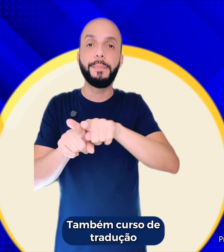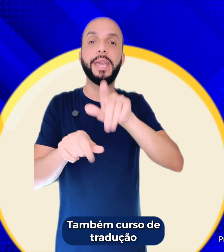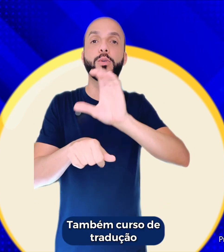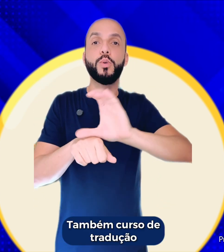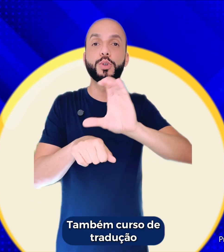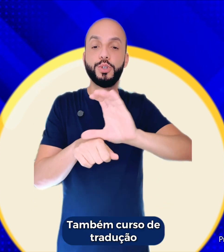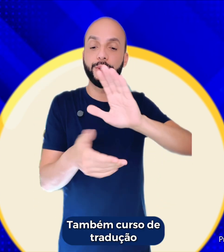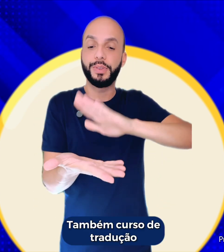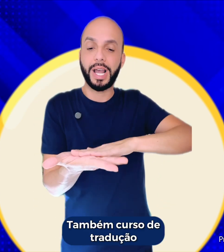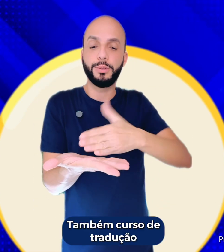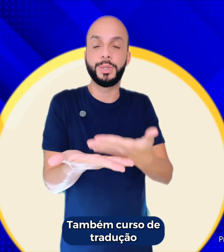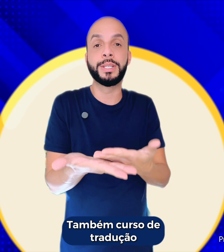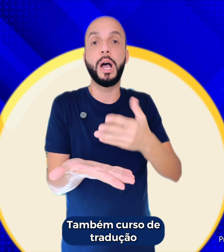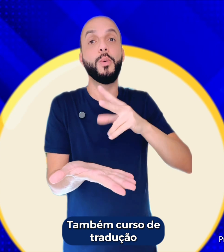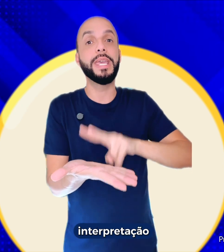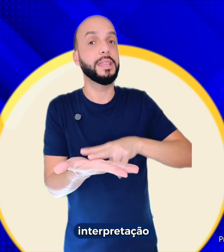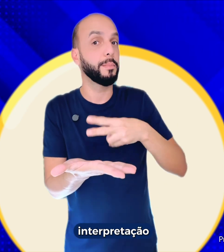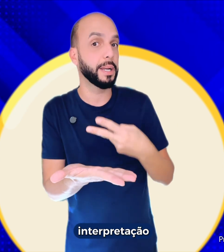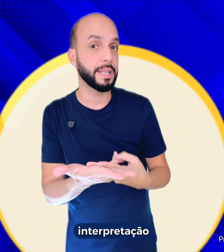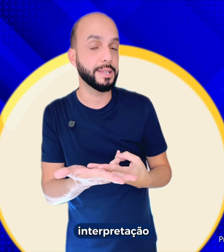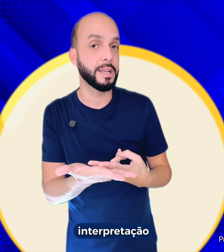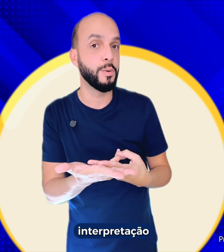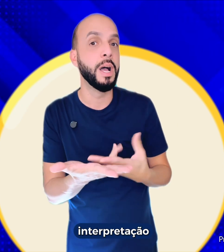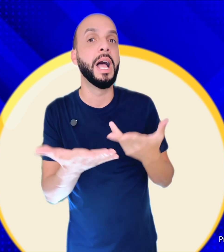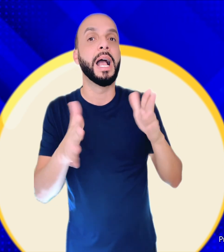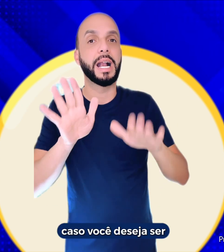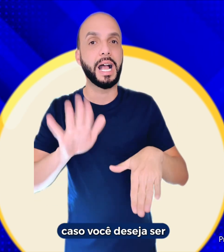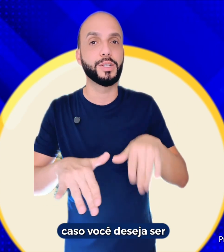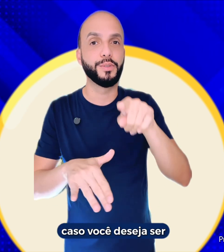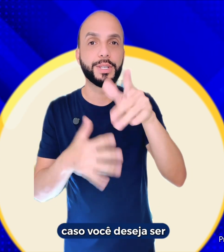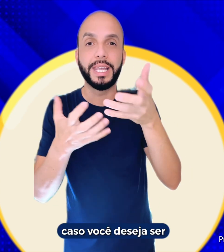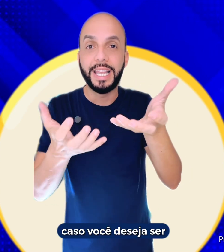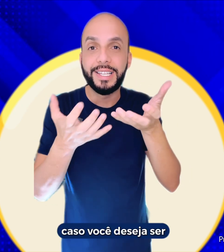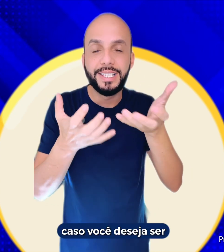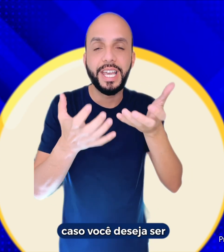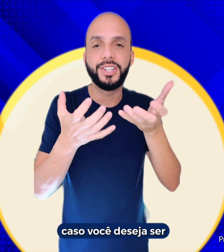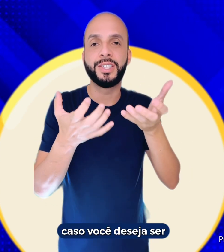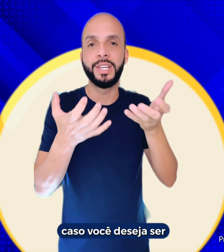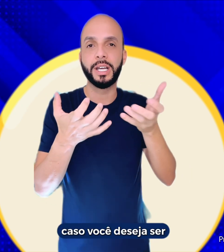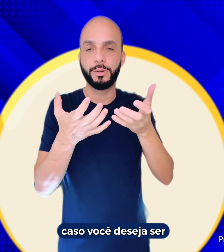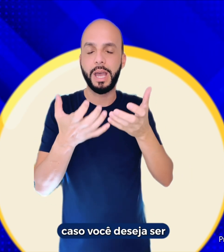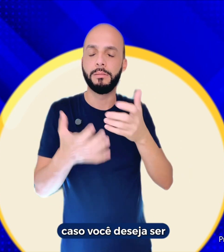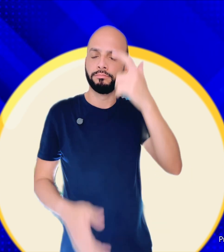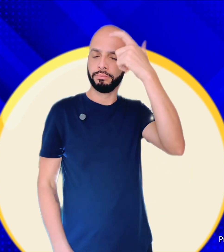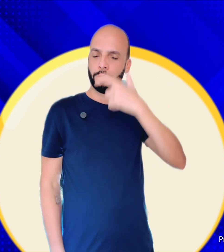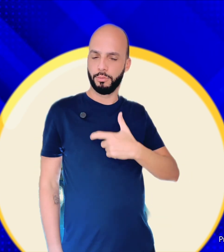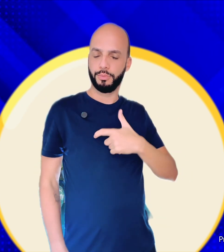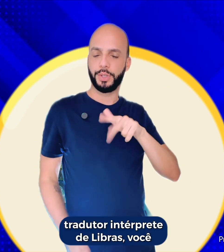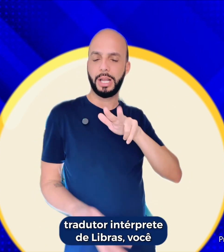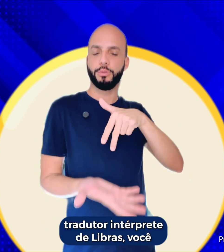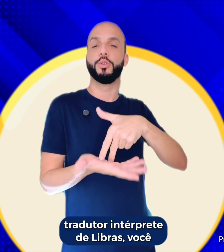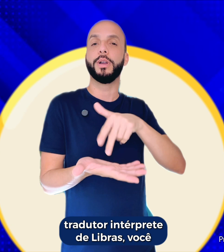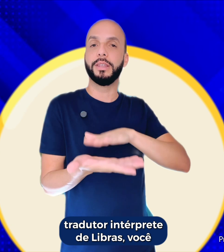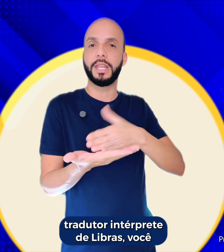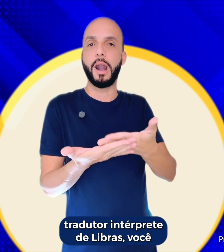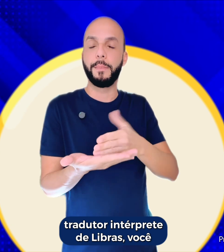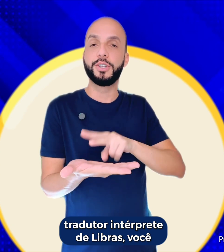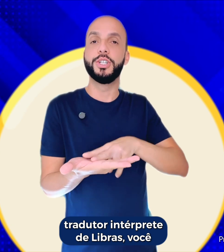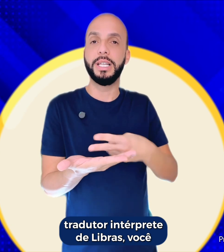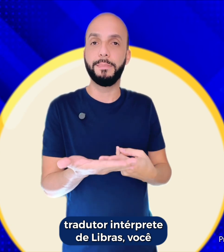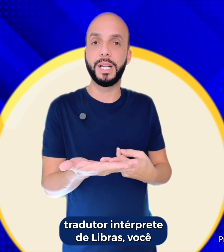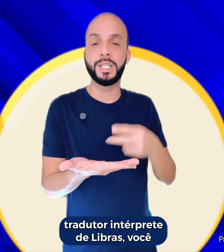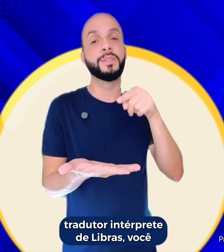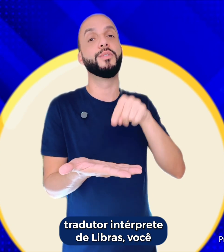também curso de tradução e interpretação, caso você deseja ser um tradutor e